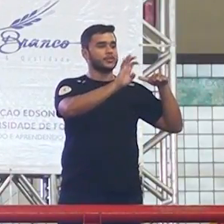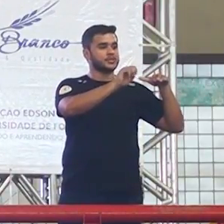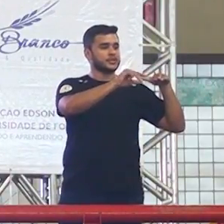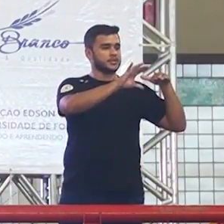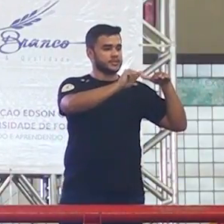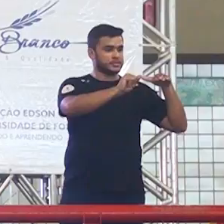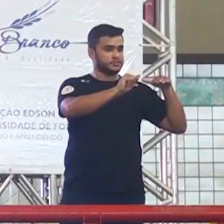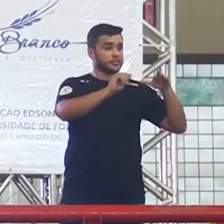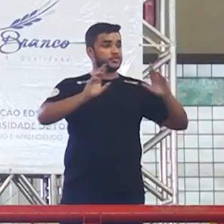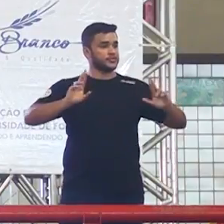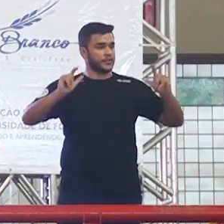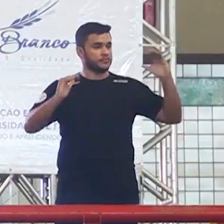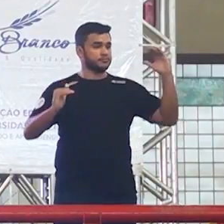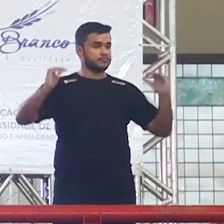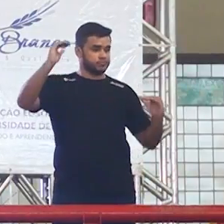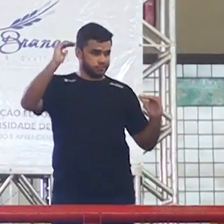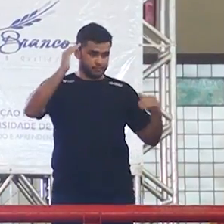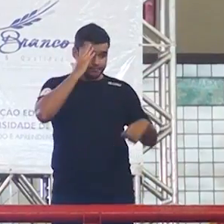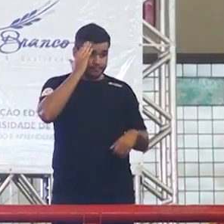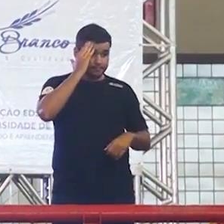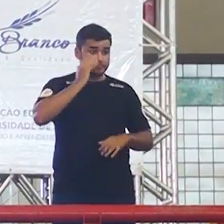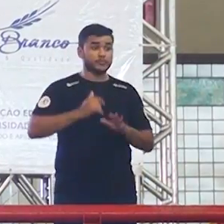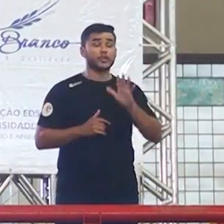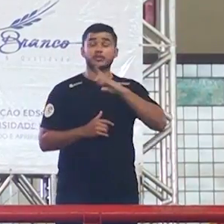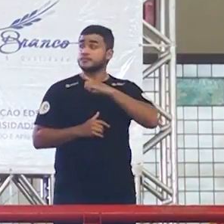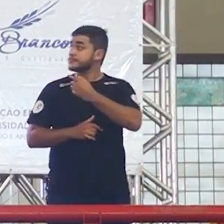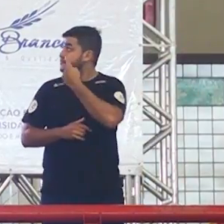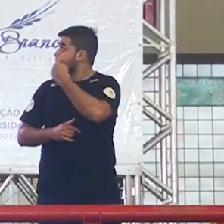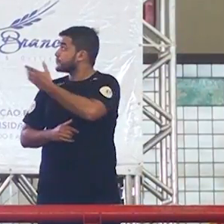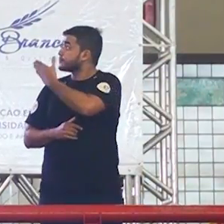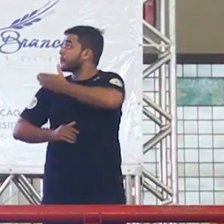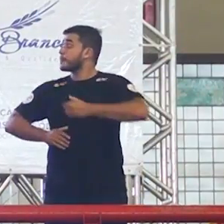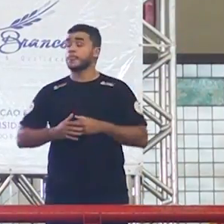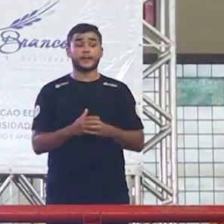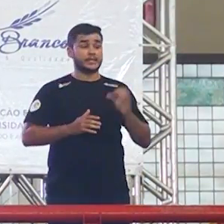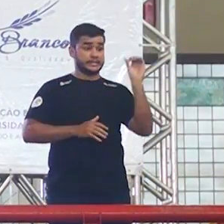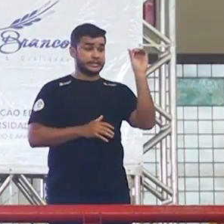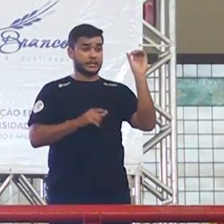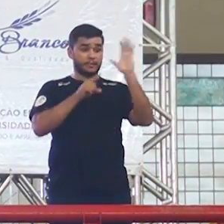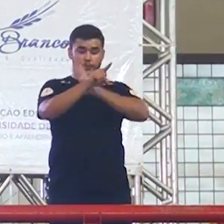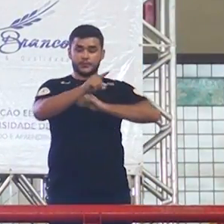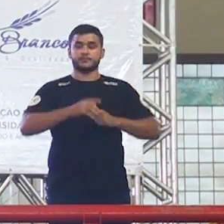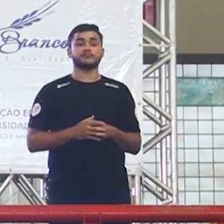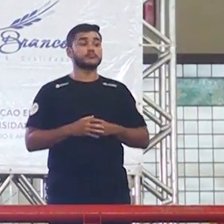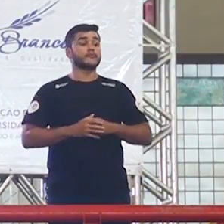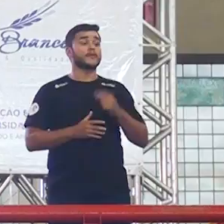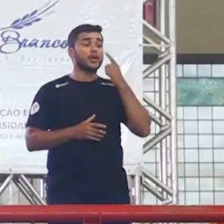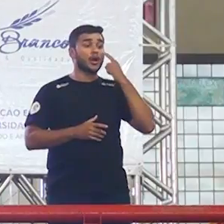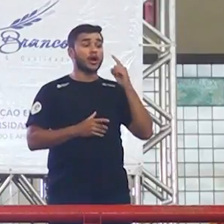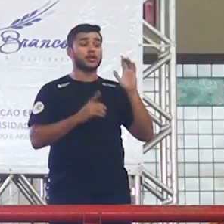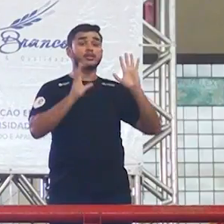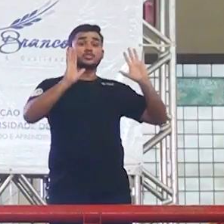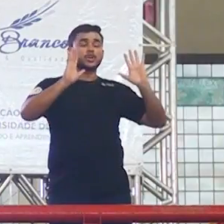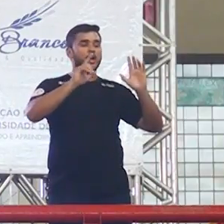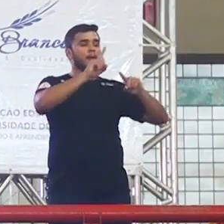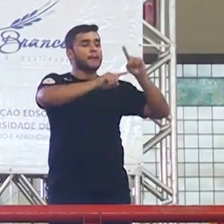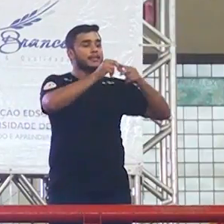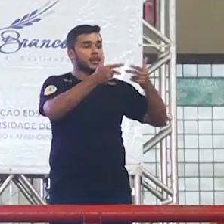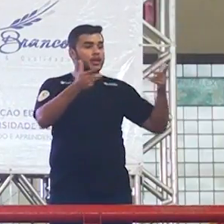impresso XYZ, na etiqueta, esteja impresso um valor de